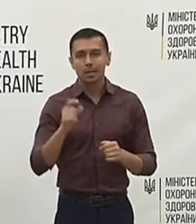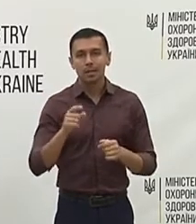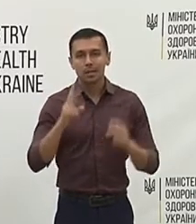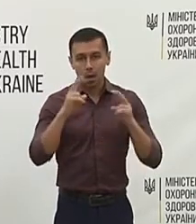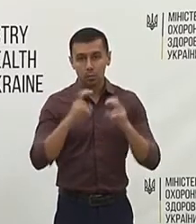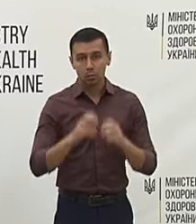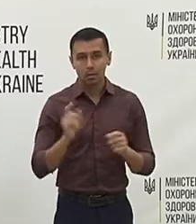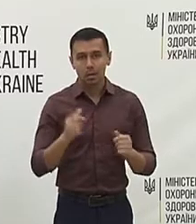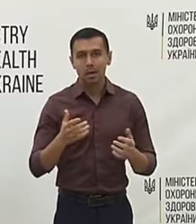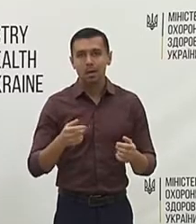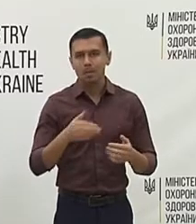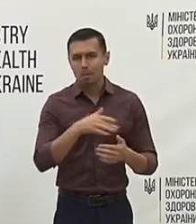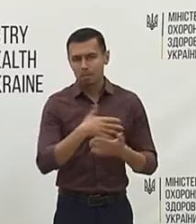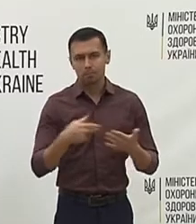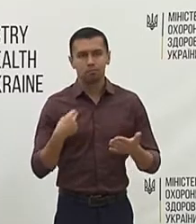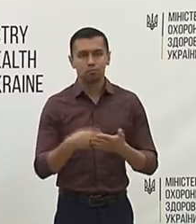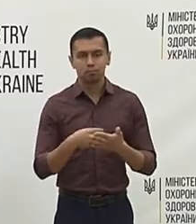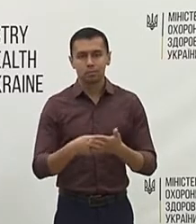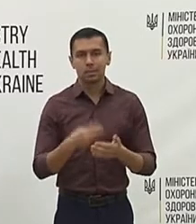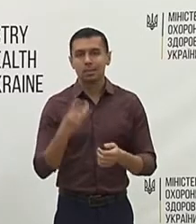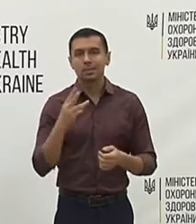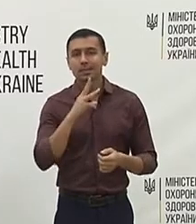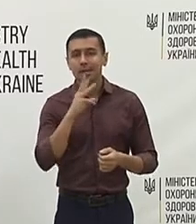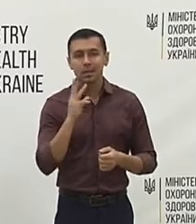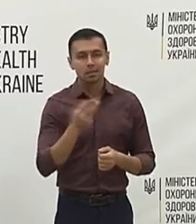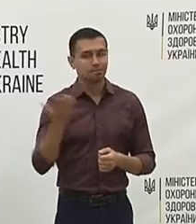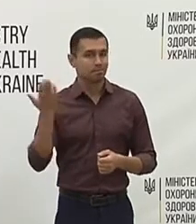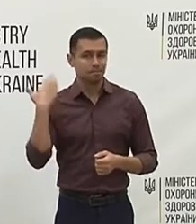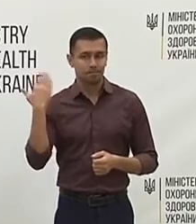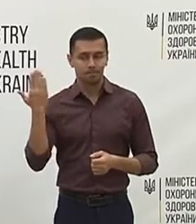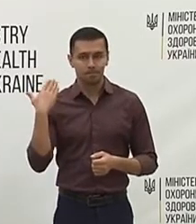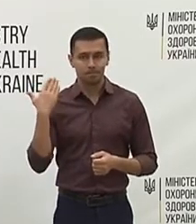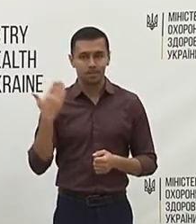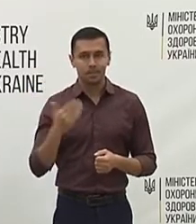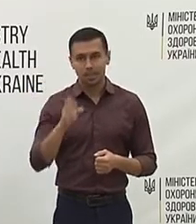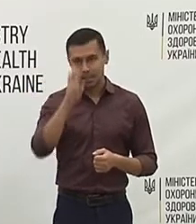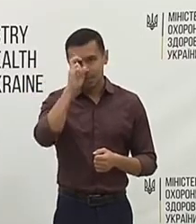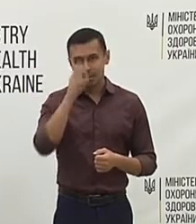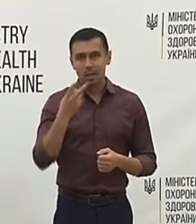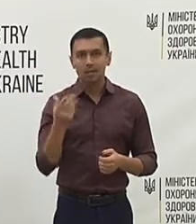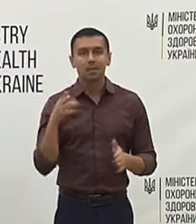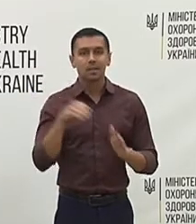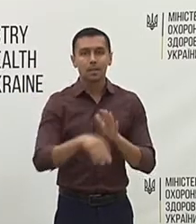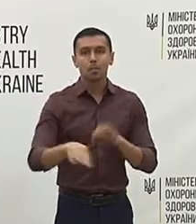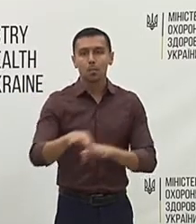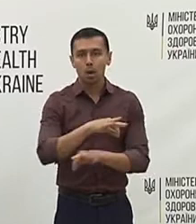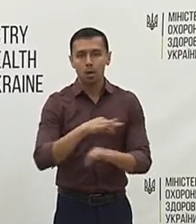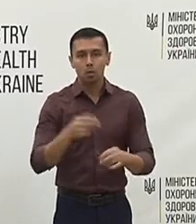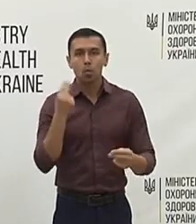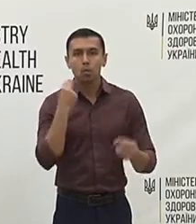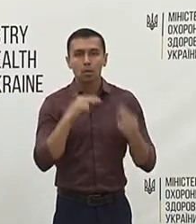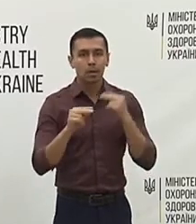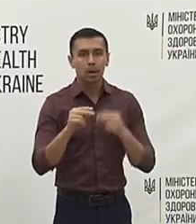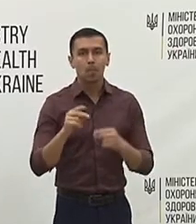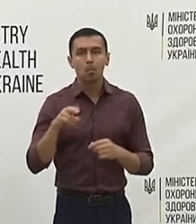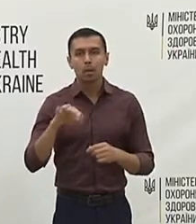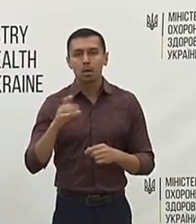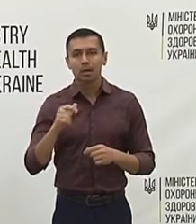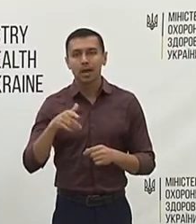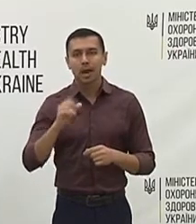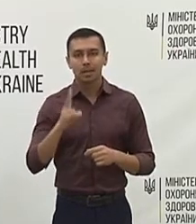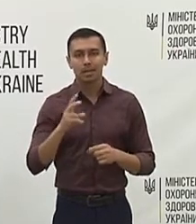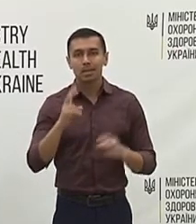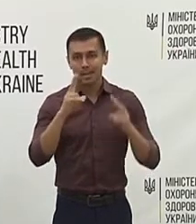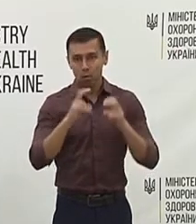молекулярно-генетичної діагностики та рядок в бюджеті трирічної давнини. Державний інвестиційний проєкт удосконалення